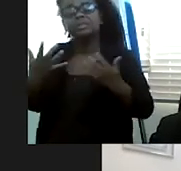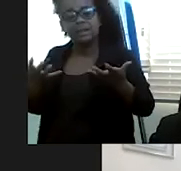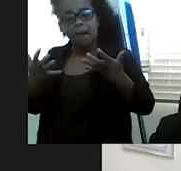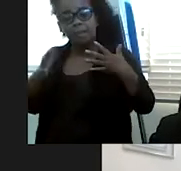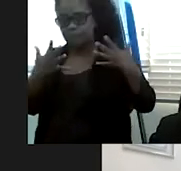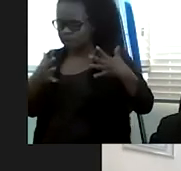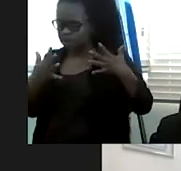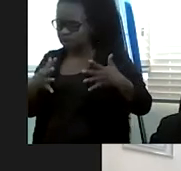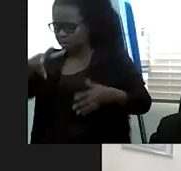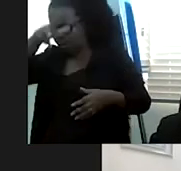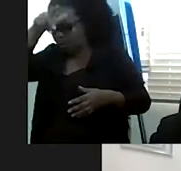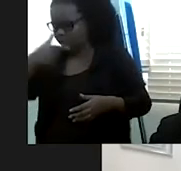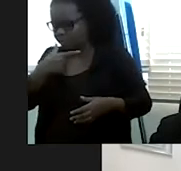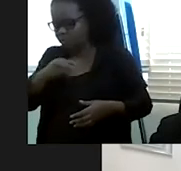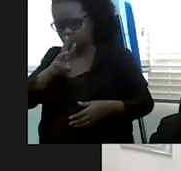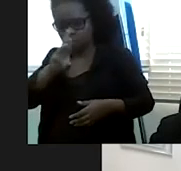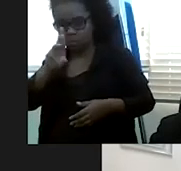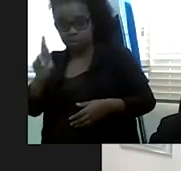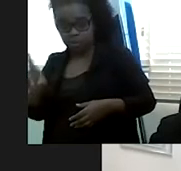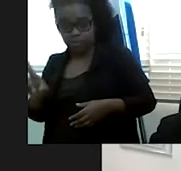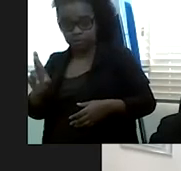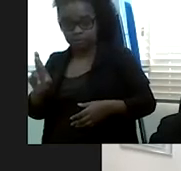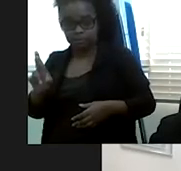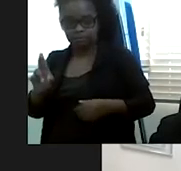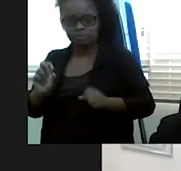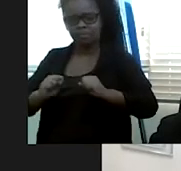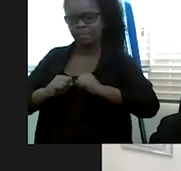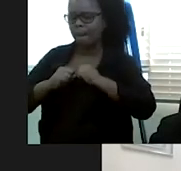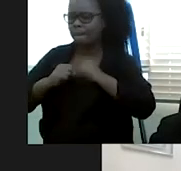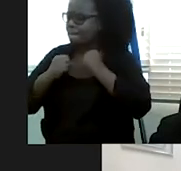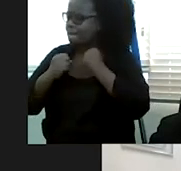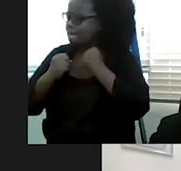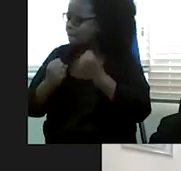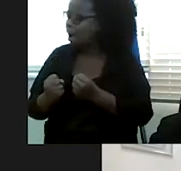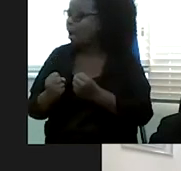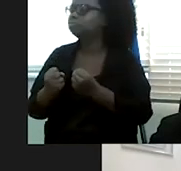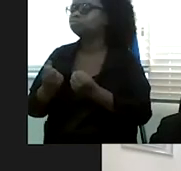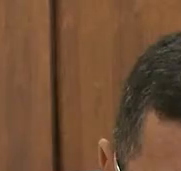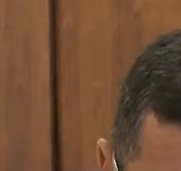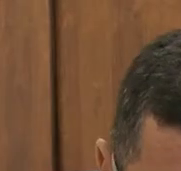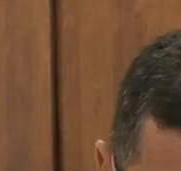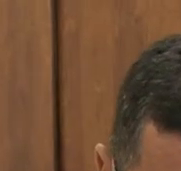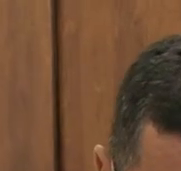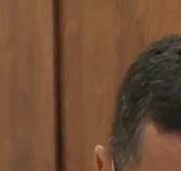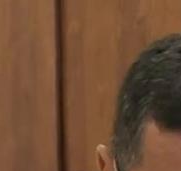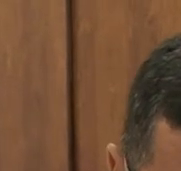parabenizar o prefeito Washington Reis pelo seu esforço, pela sua dedicação,